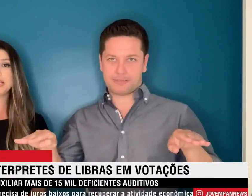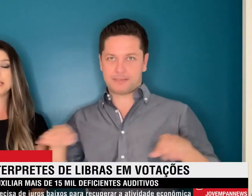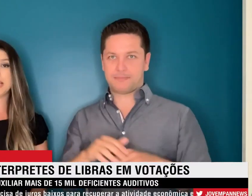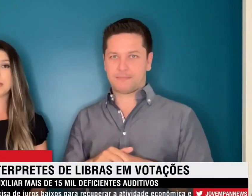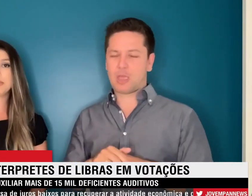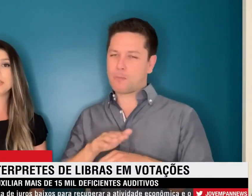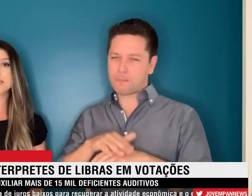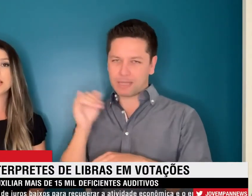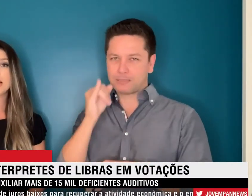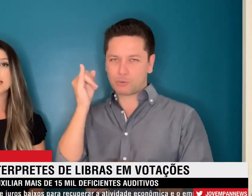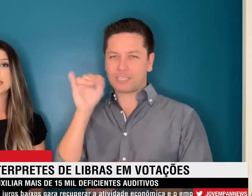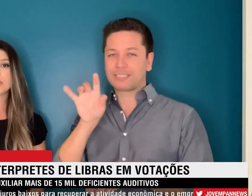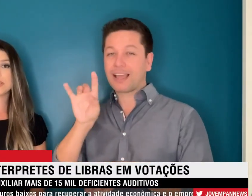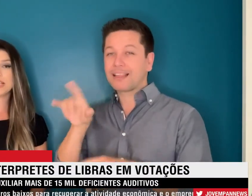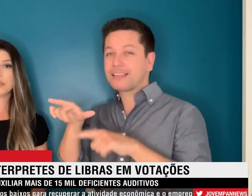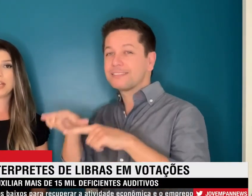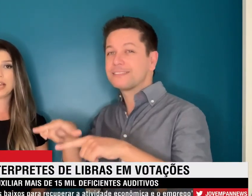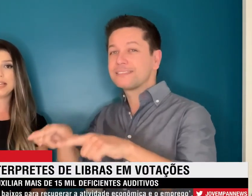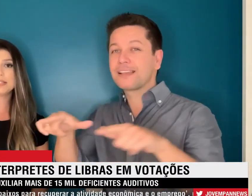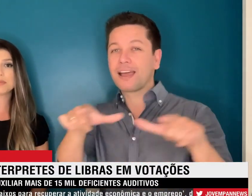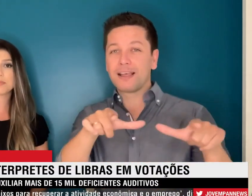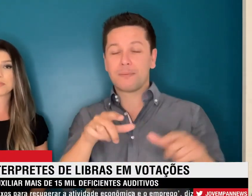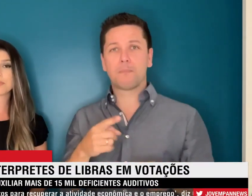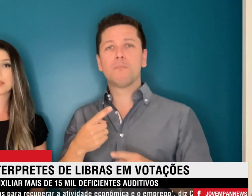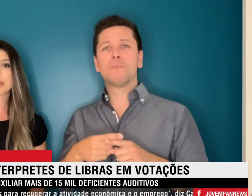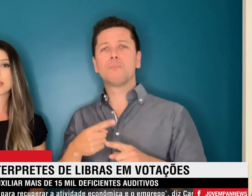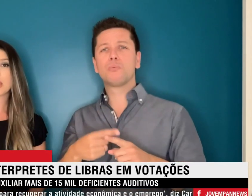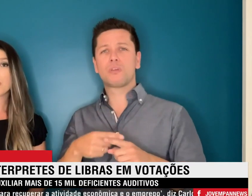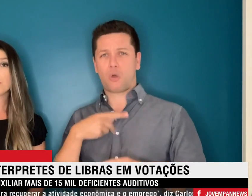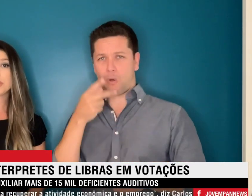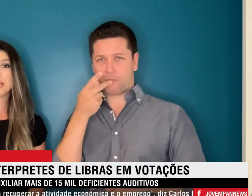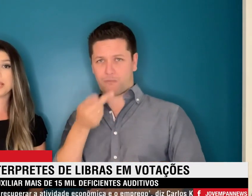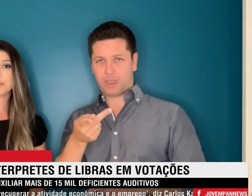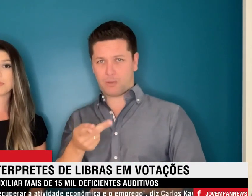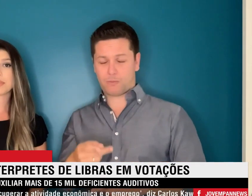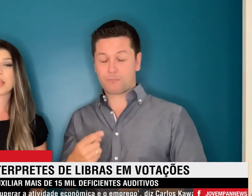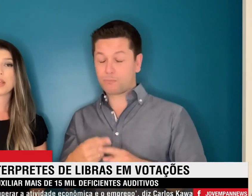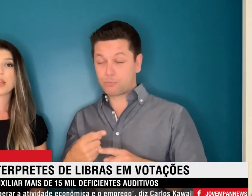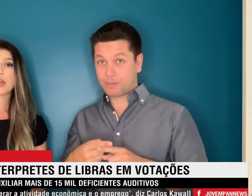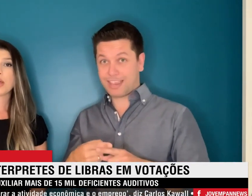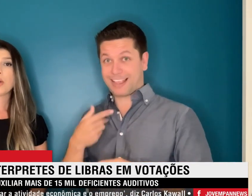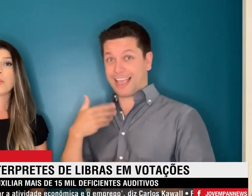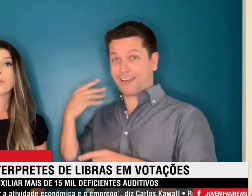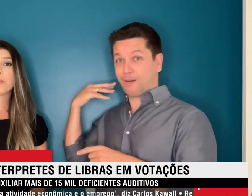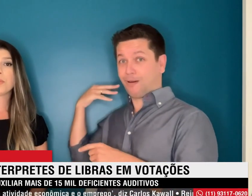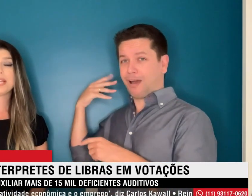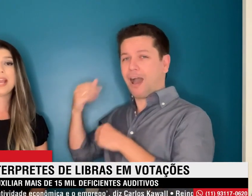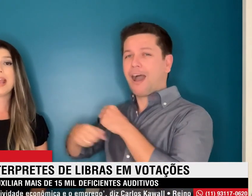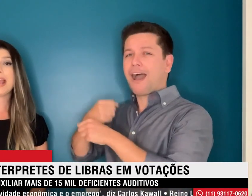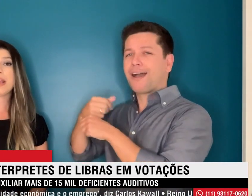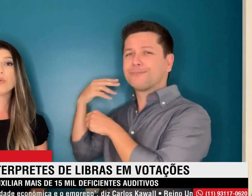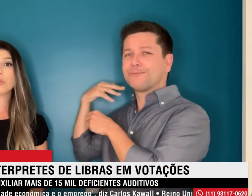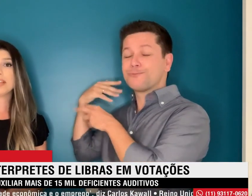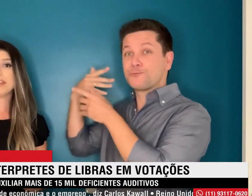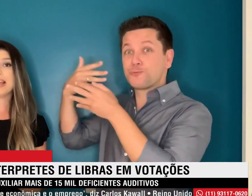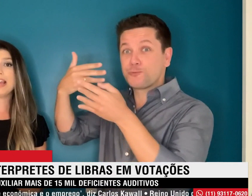sinais os YouTubers Daniela a bridge ouvinte e Danilo dátilo surdo contam que o uso de máscaras e